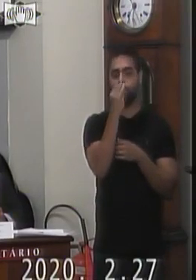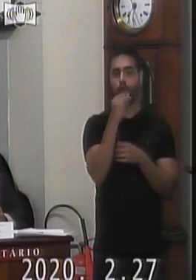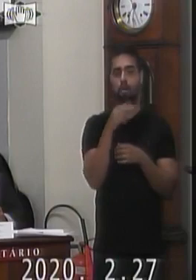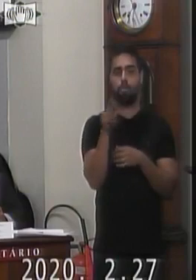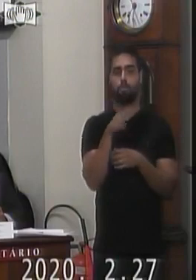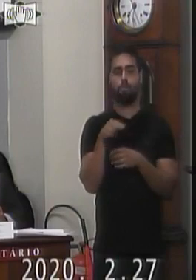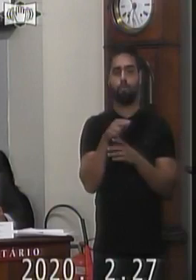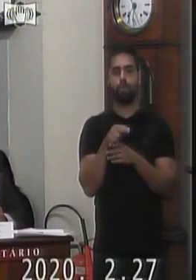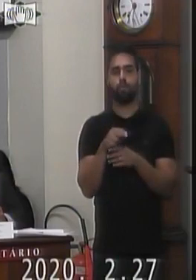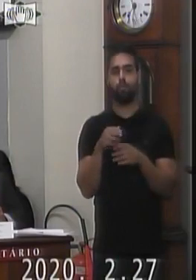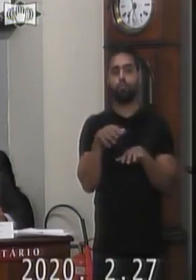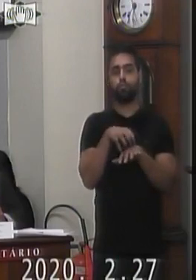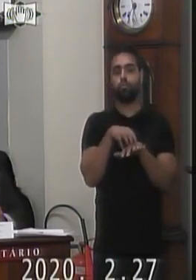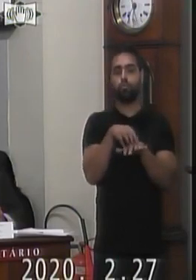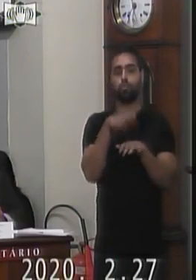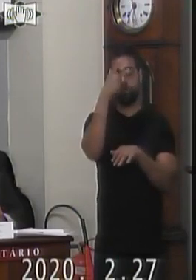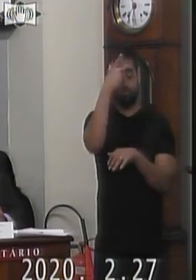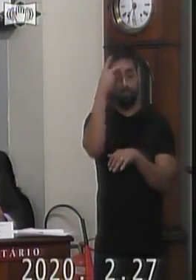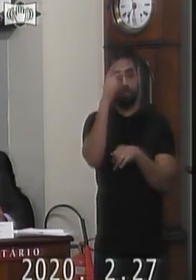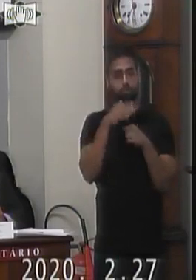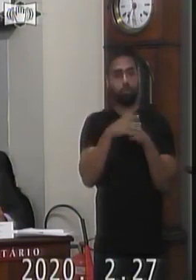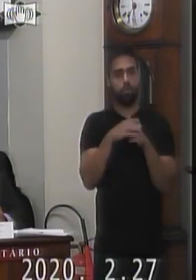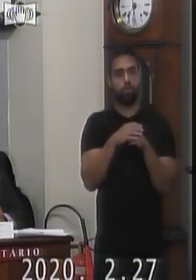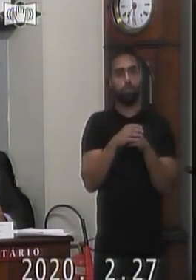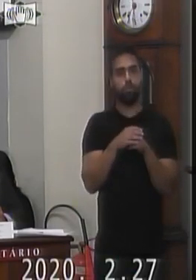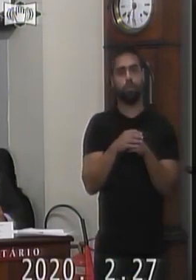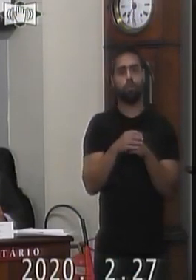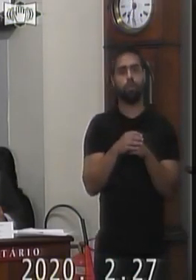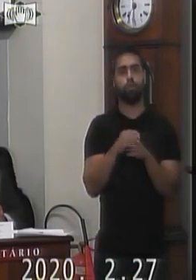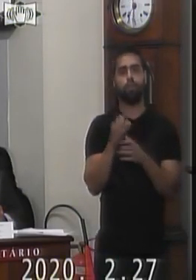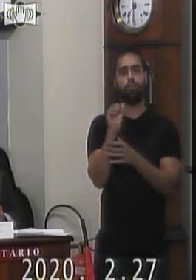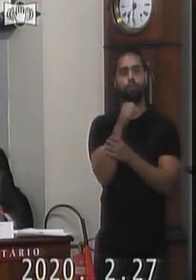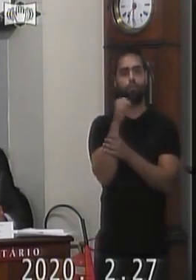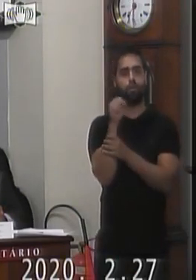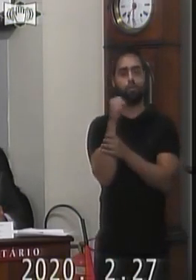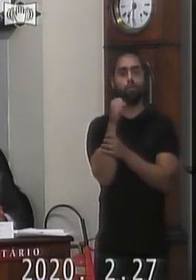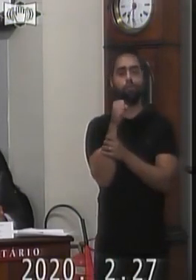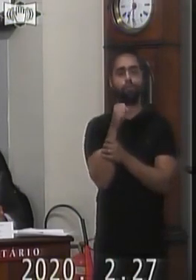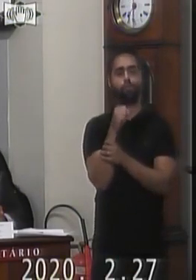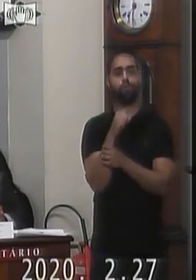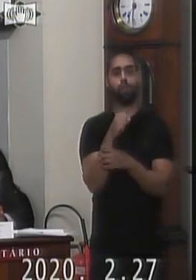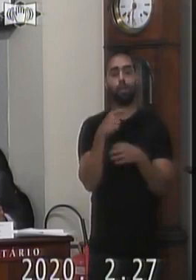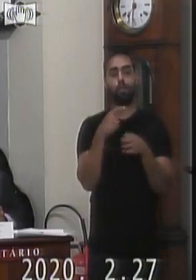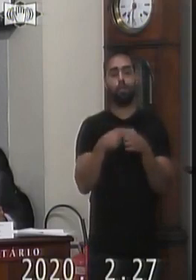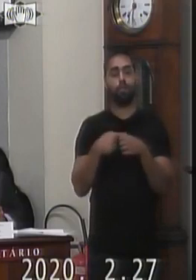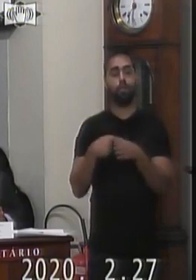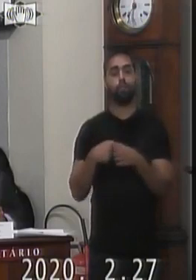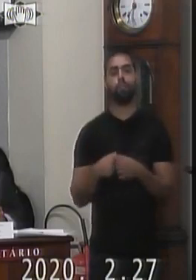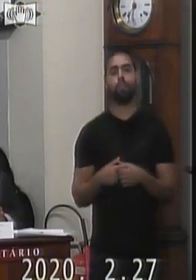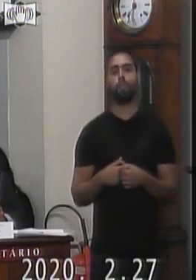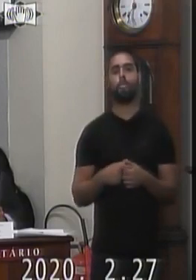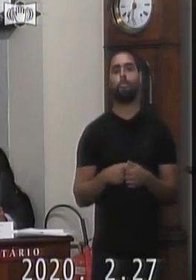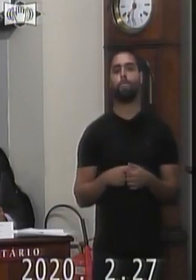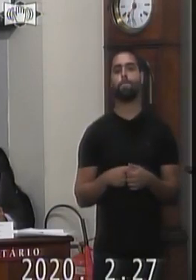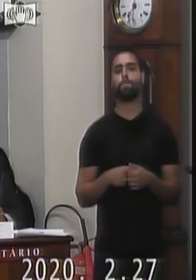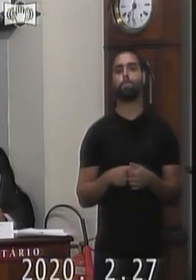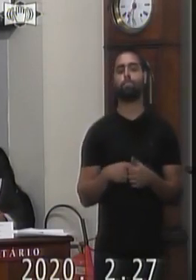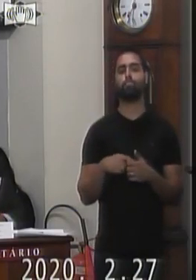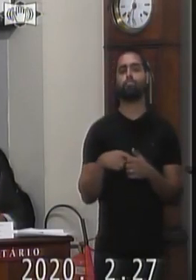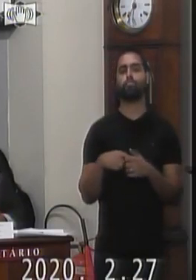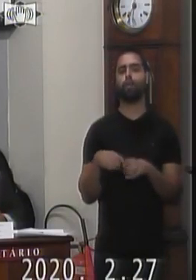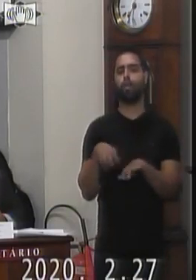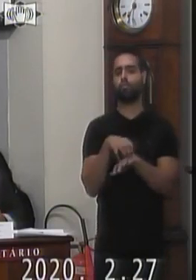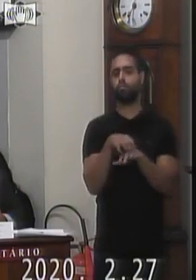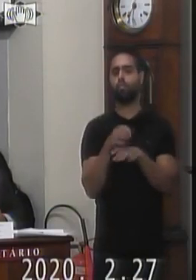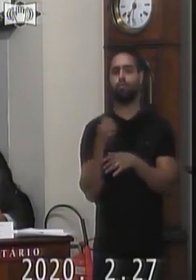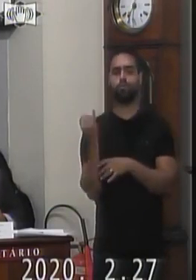otimizar o serviço de transporte de pacientes para o Centro de Reabilitação e Fisioterapia, no município de Valença. Tal veículo é de grande relevância